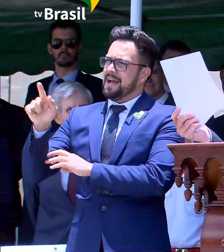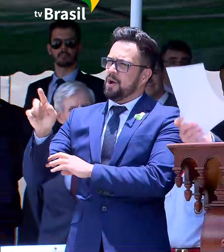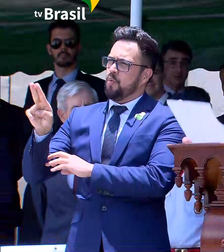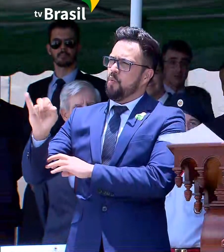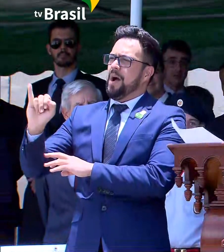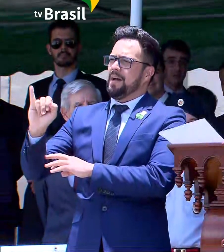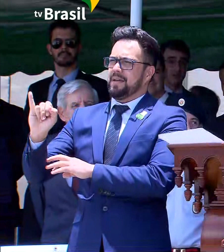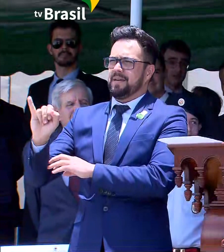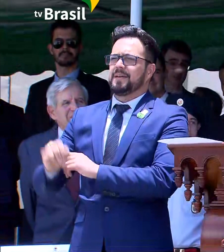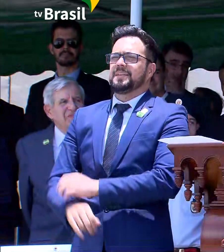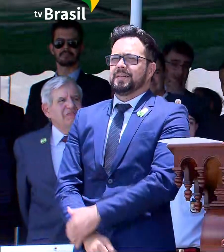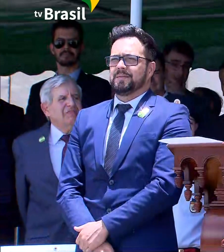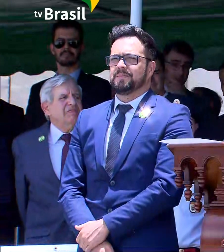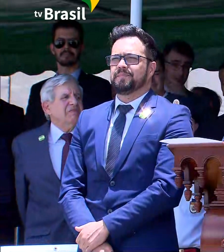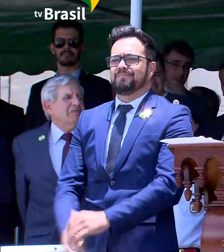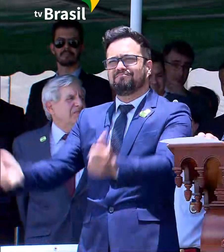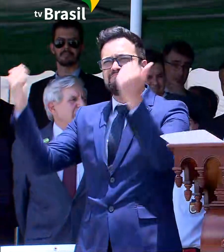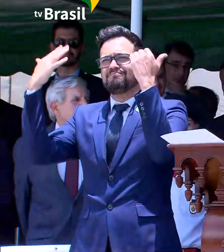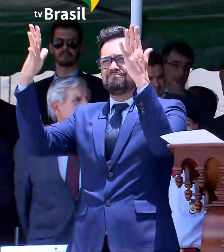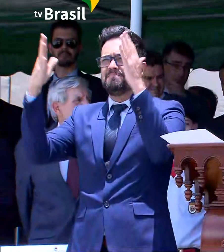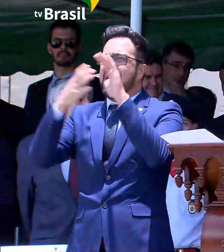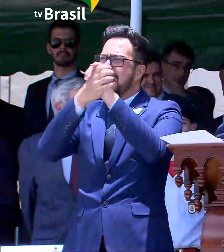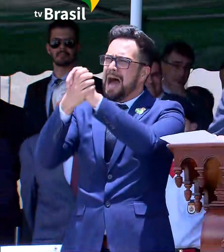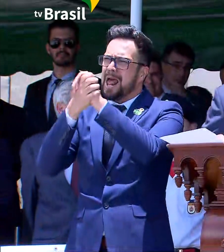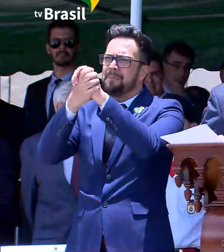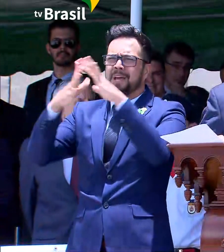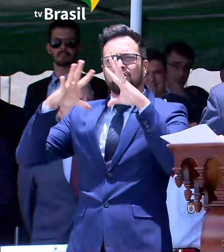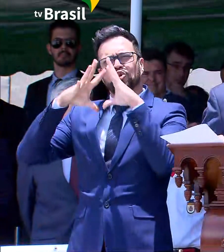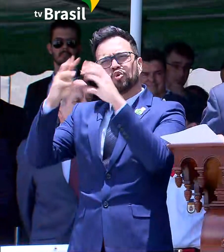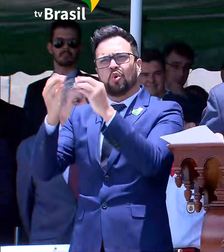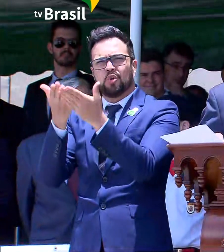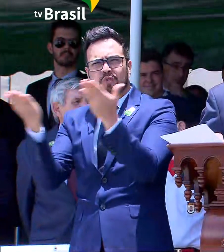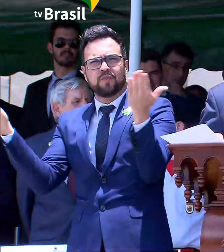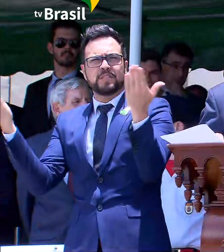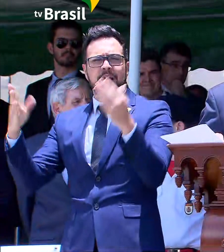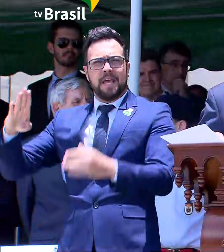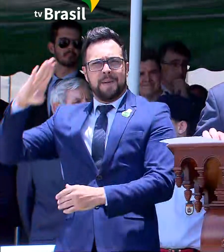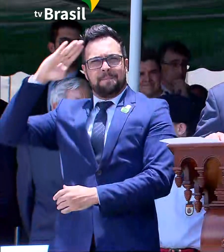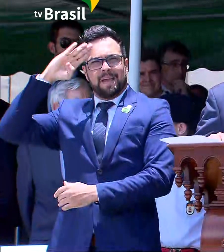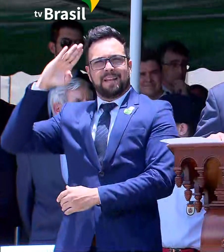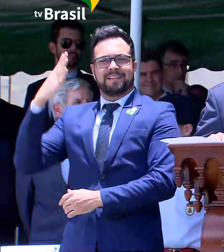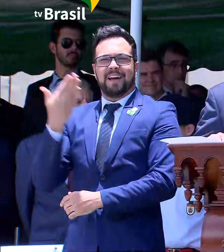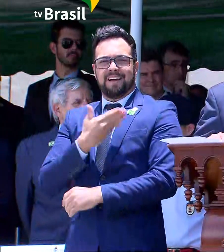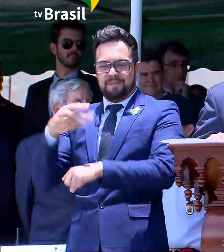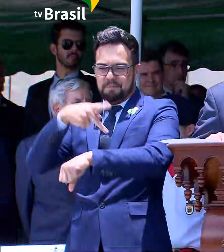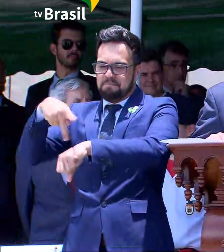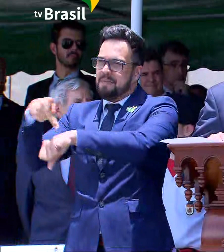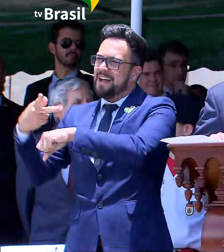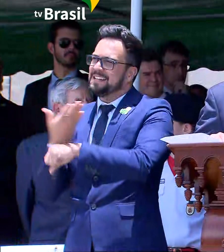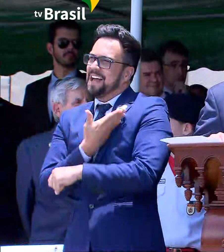E Uruguai. Parabéns a todos vocês, militares das Nações Amigas,